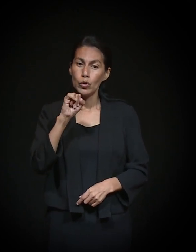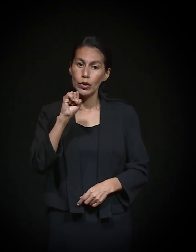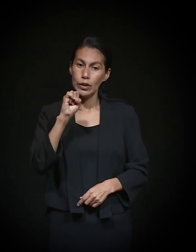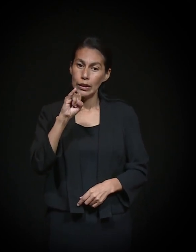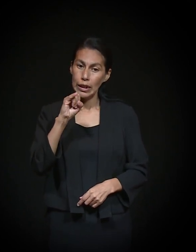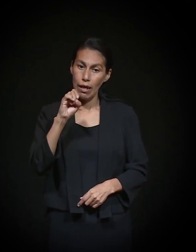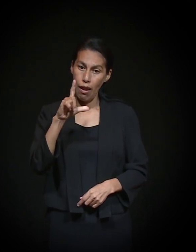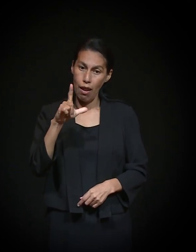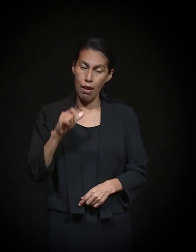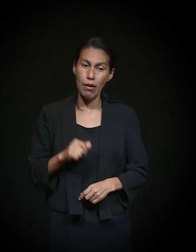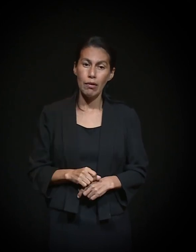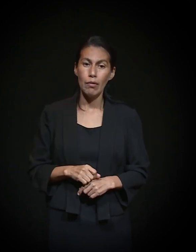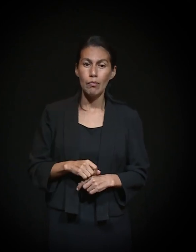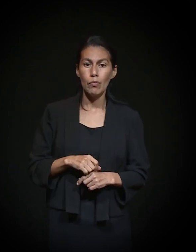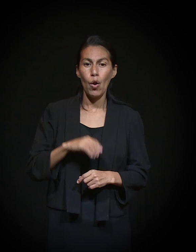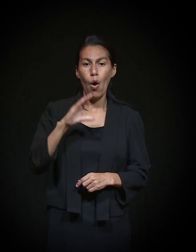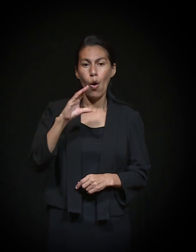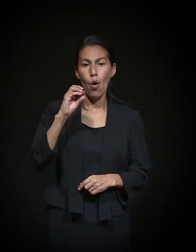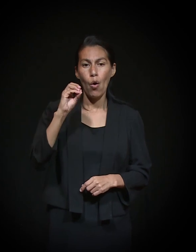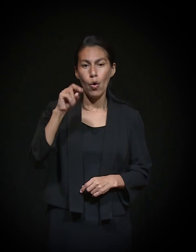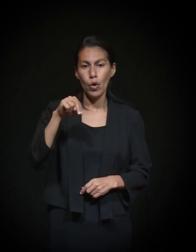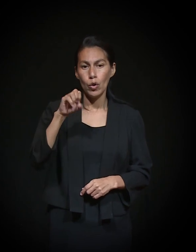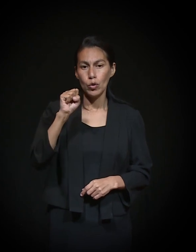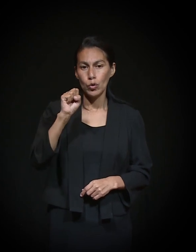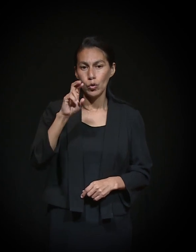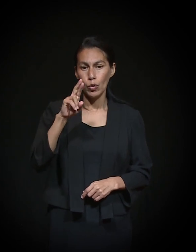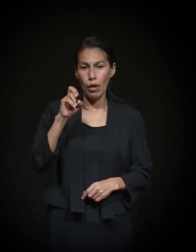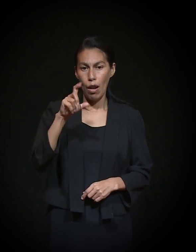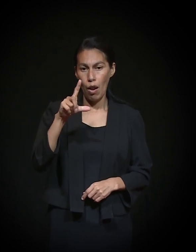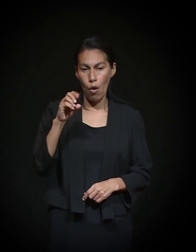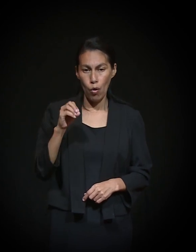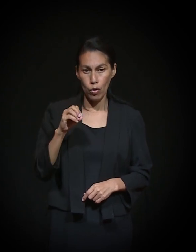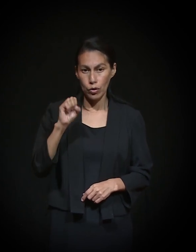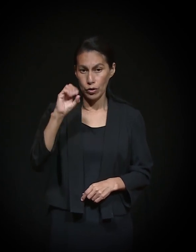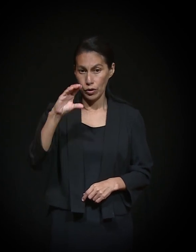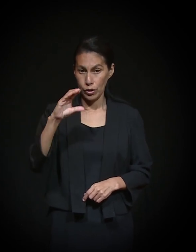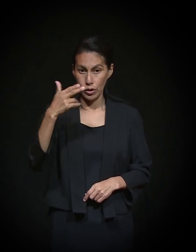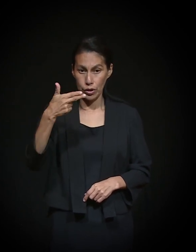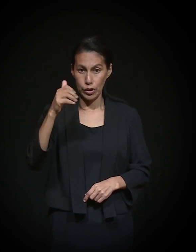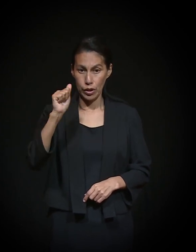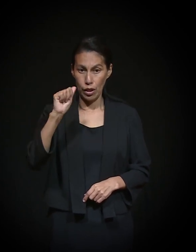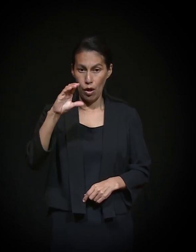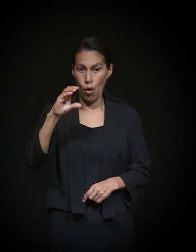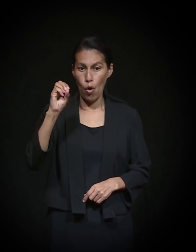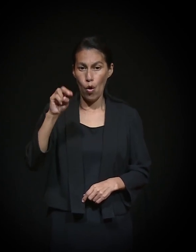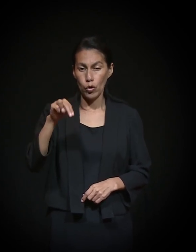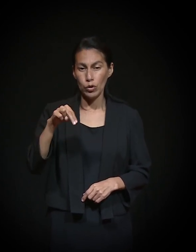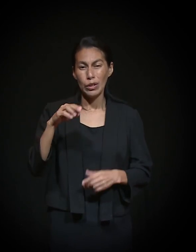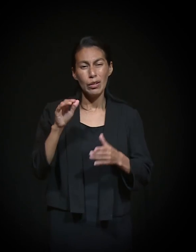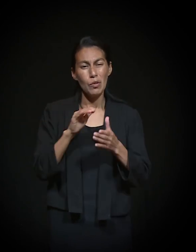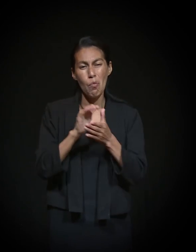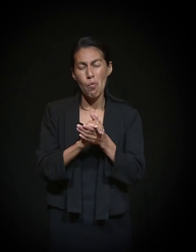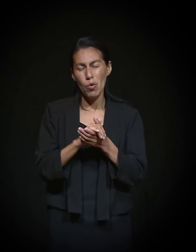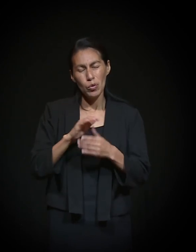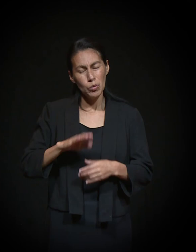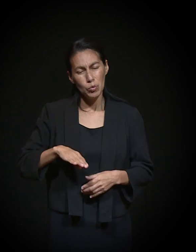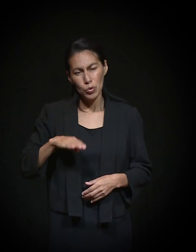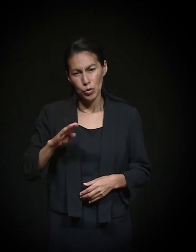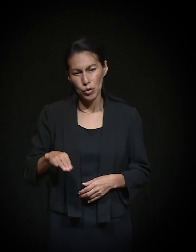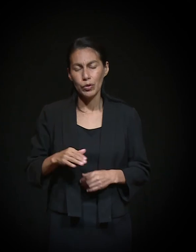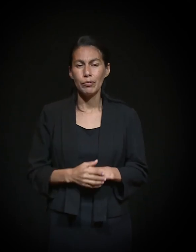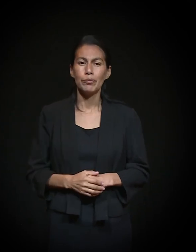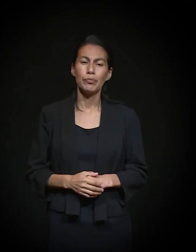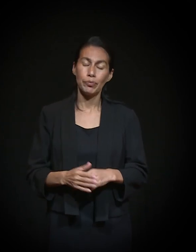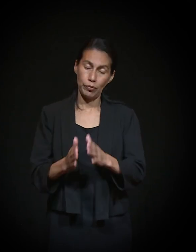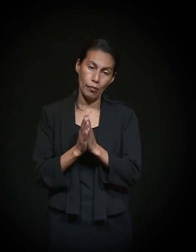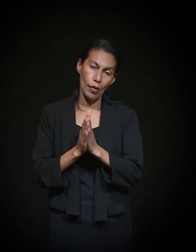Chacón, por la pérdida de su esposo. Nos han pedido también que oremos